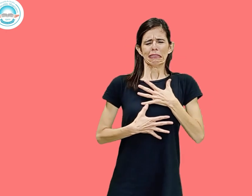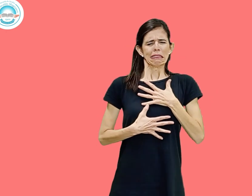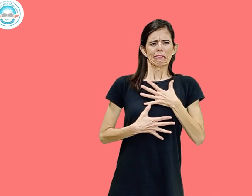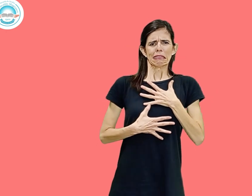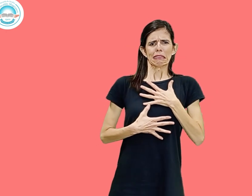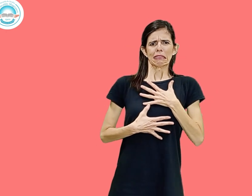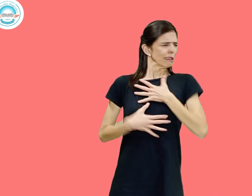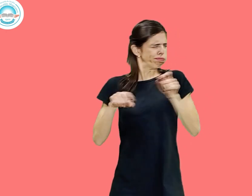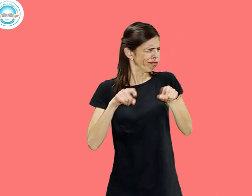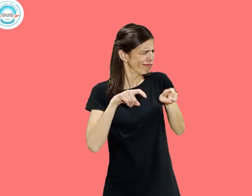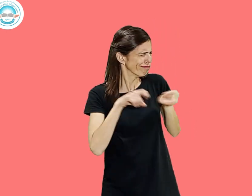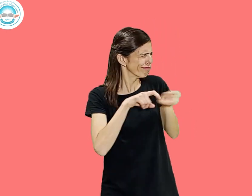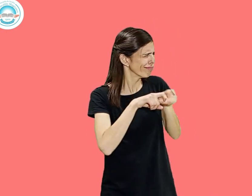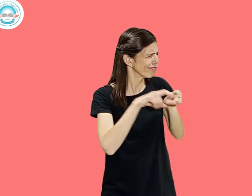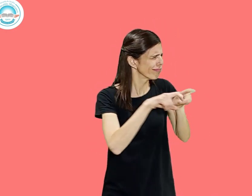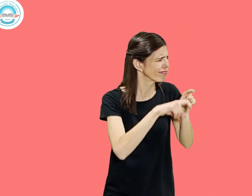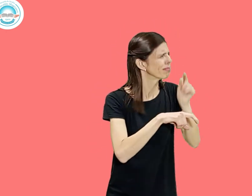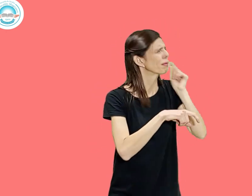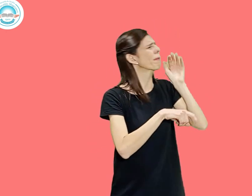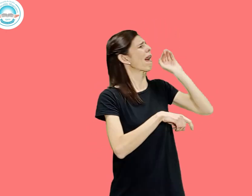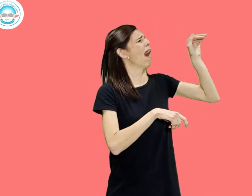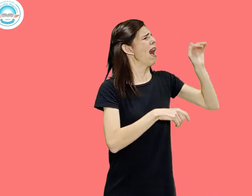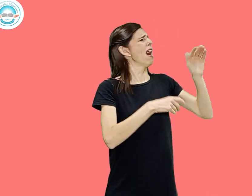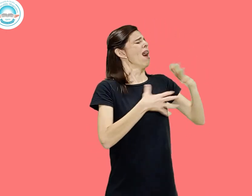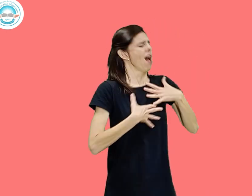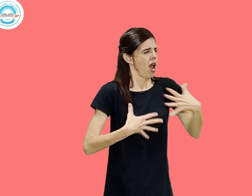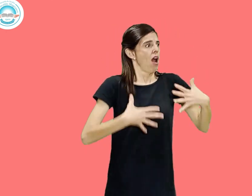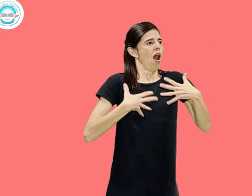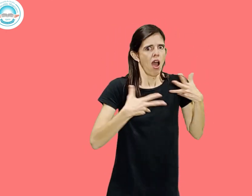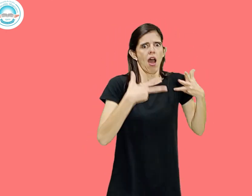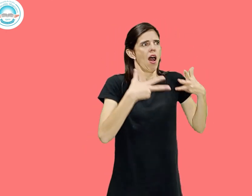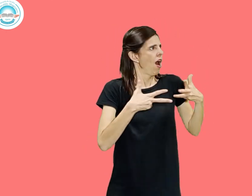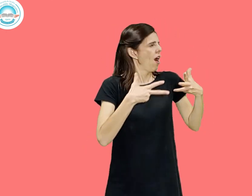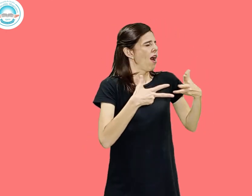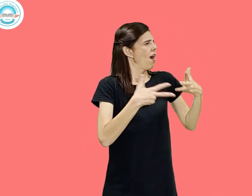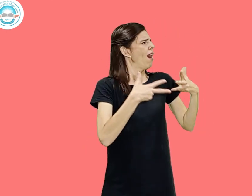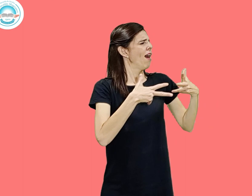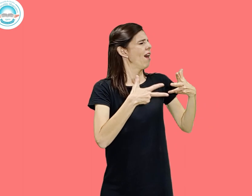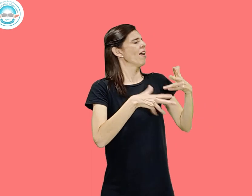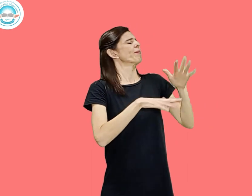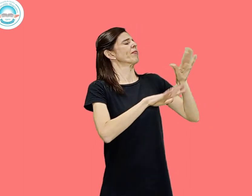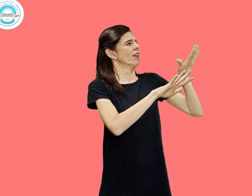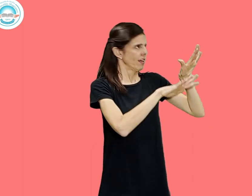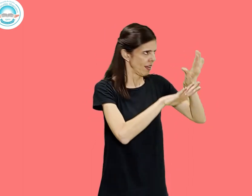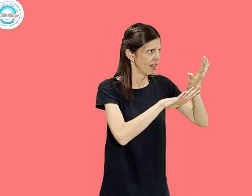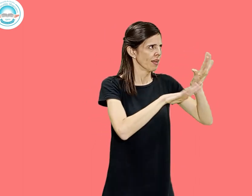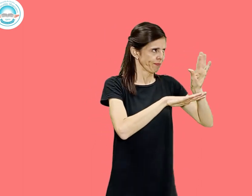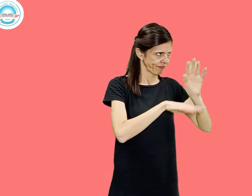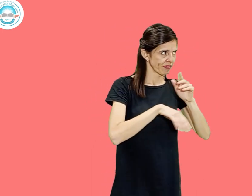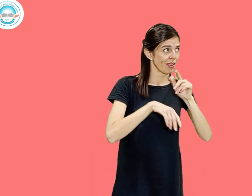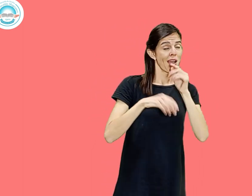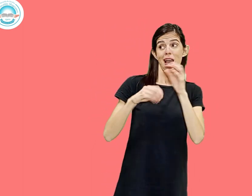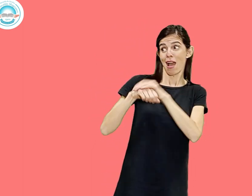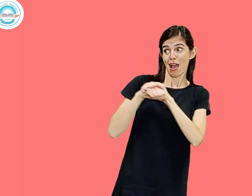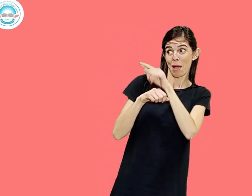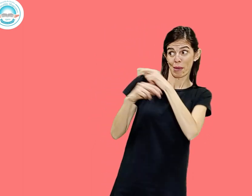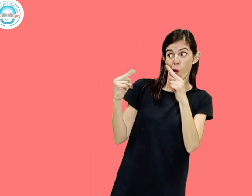ella también le gustaba Lucas corrí para alcanzar a papá y cuando no me salían las palabras